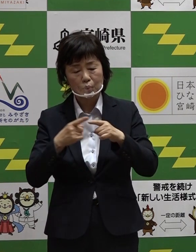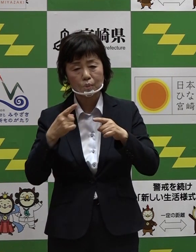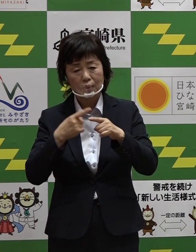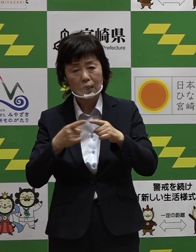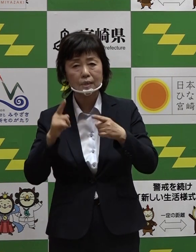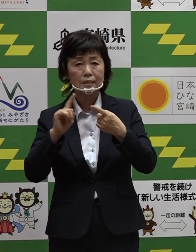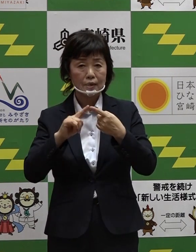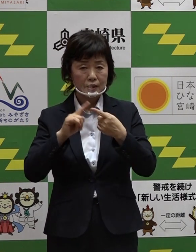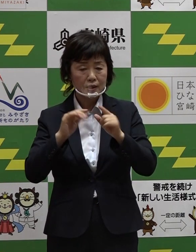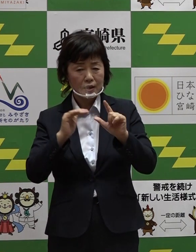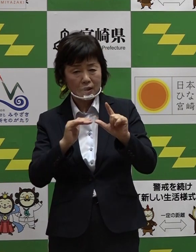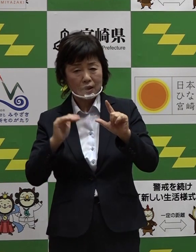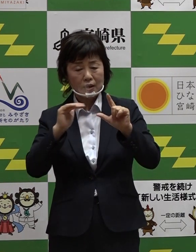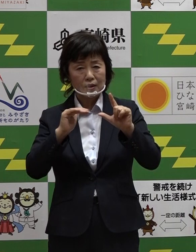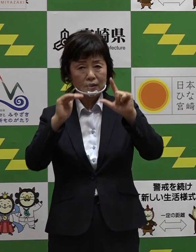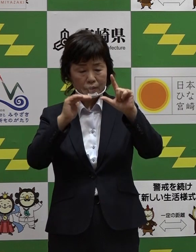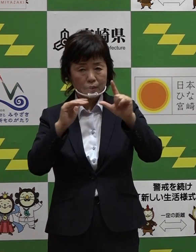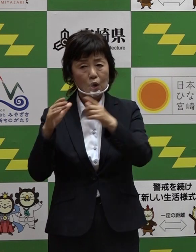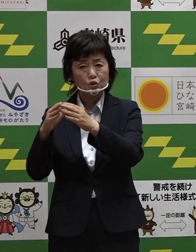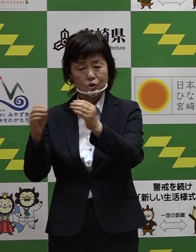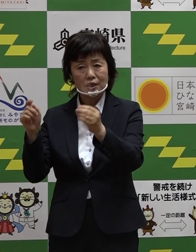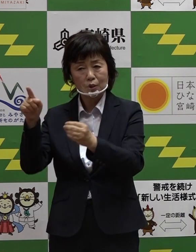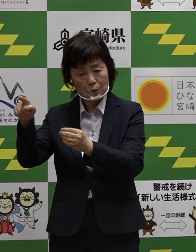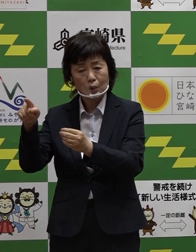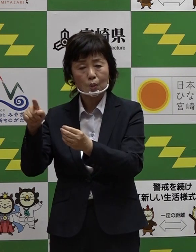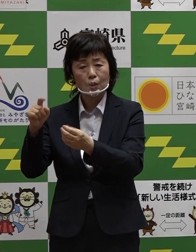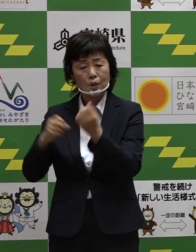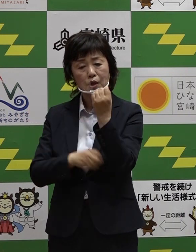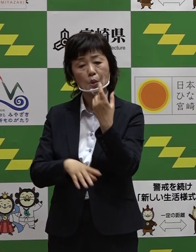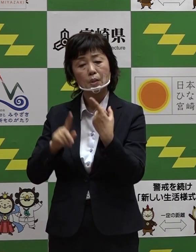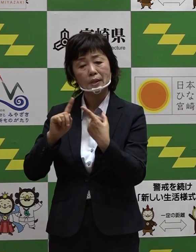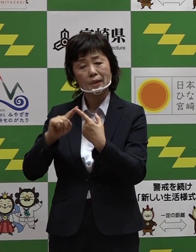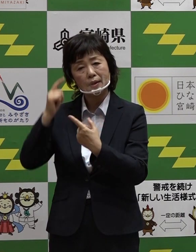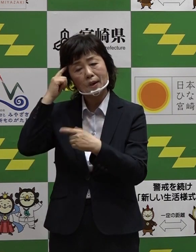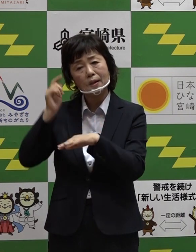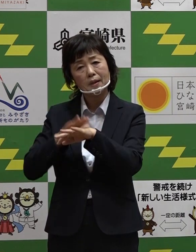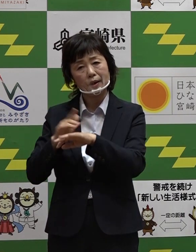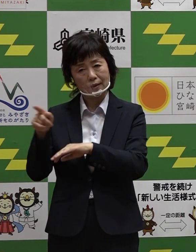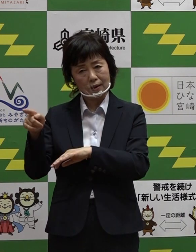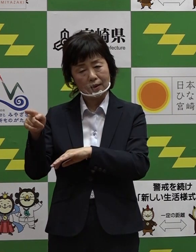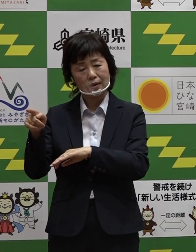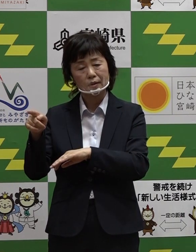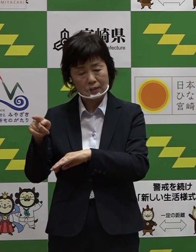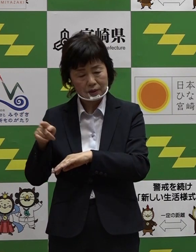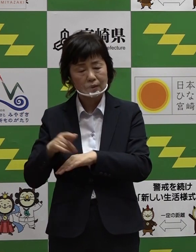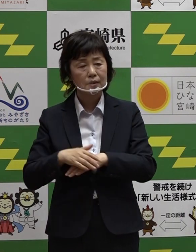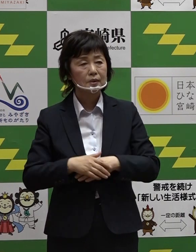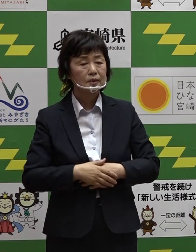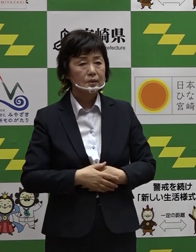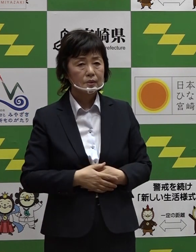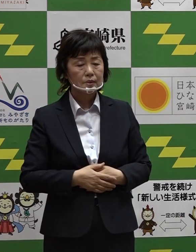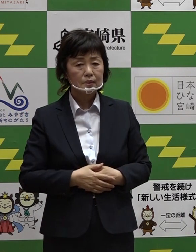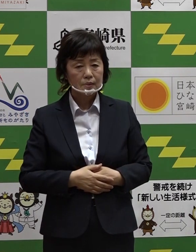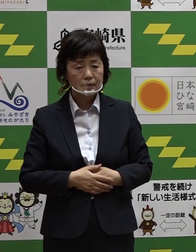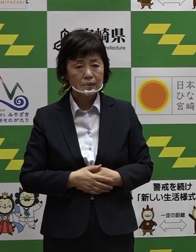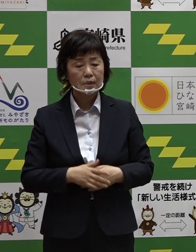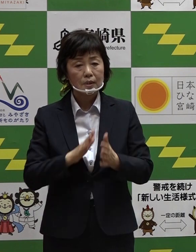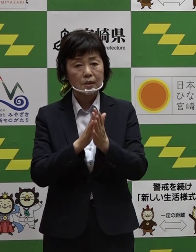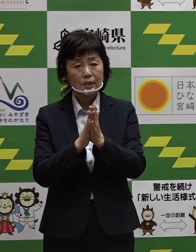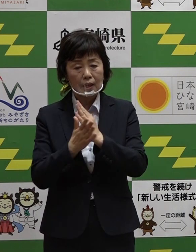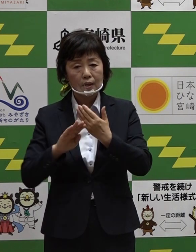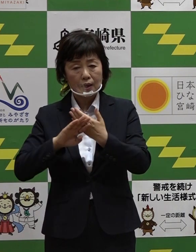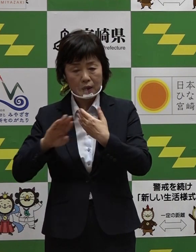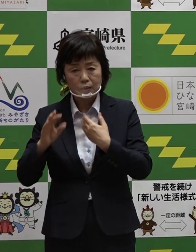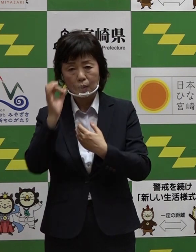階的に上げていくというのが国全体の基本的な考え方ということになります。 で、まあ、県外